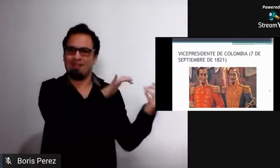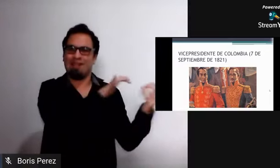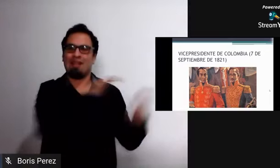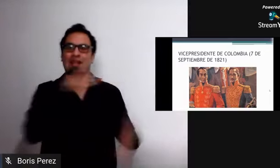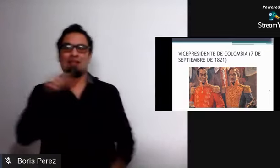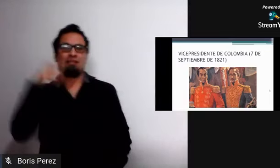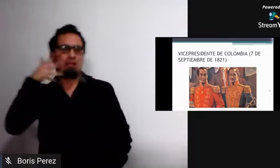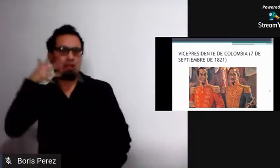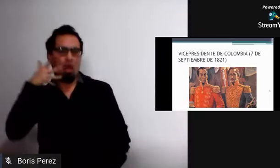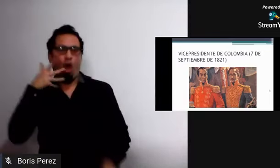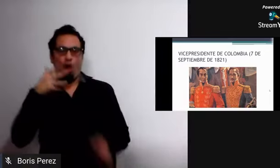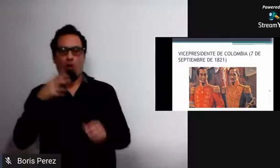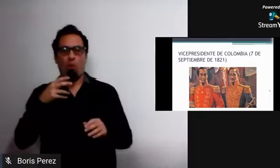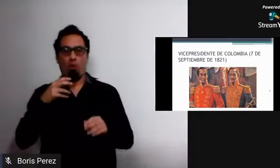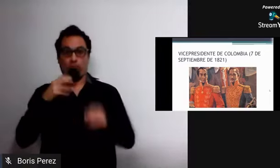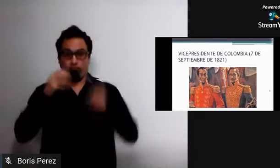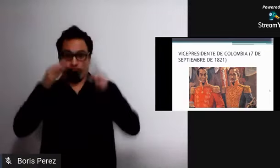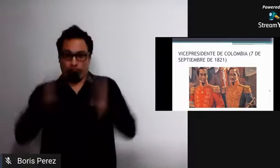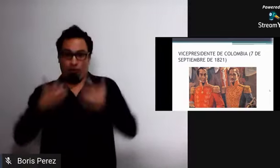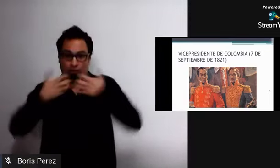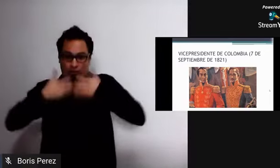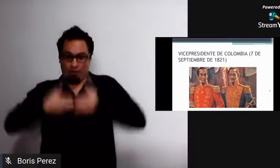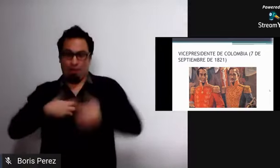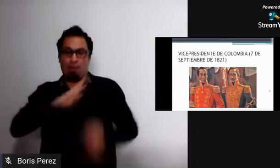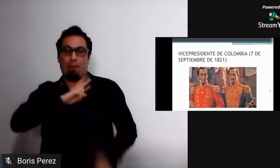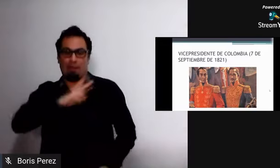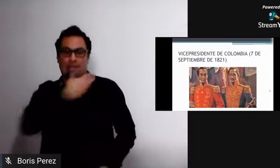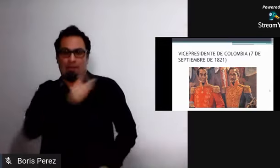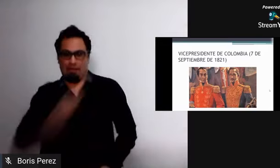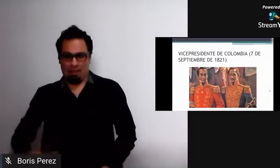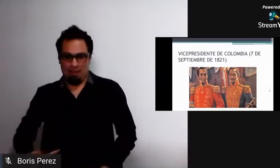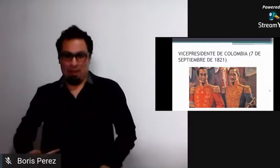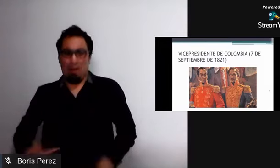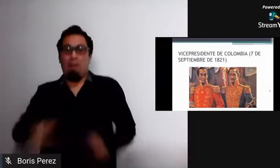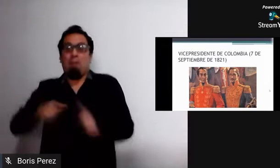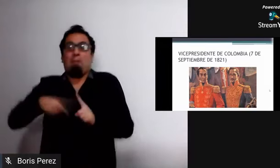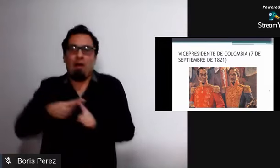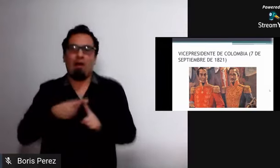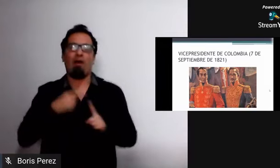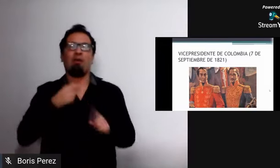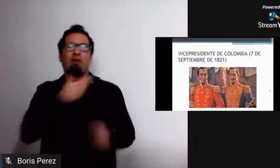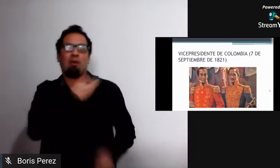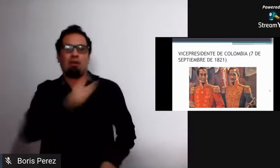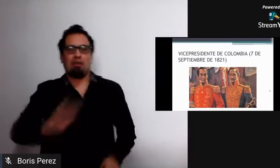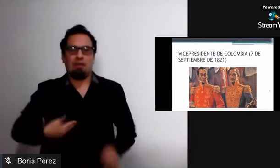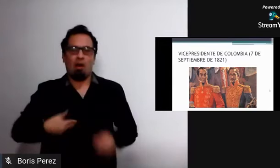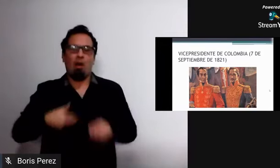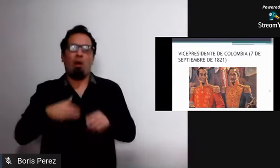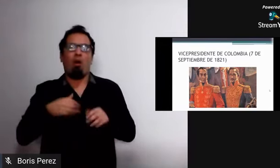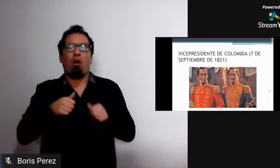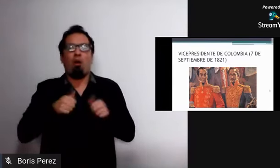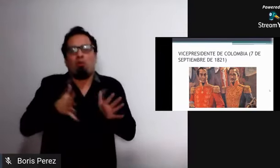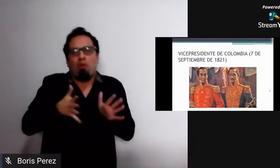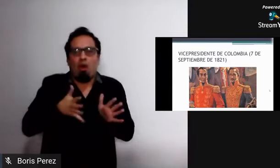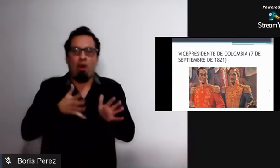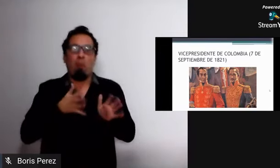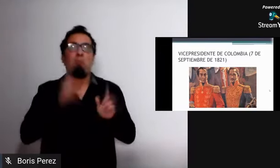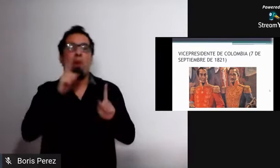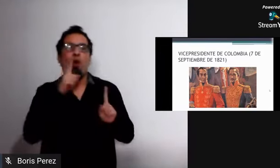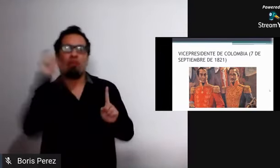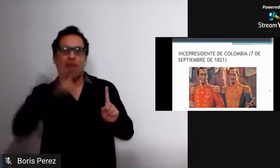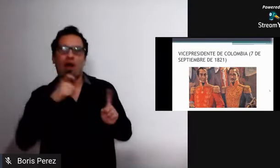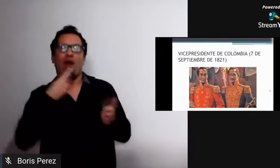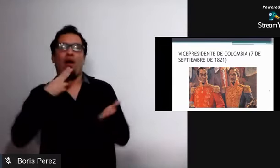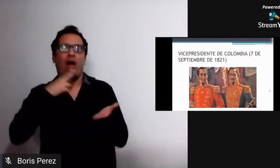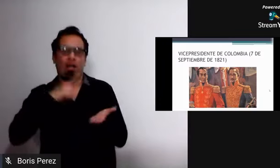Es nombrado para que él pueda administrar todo el territorio de esa zona que es